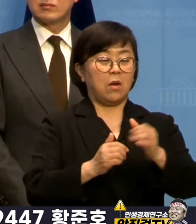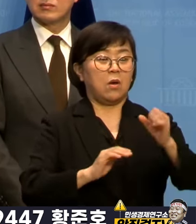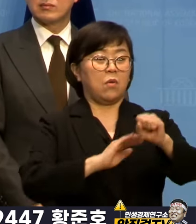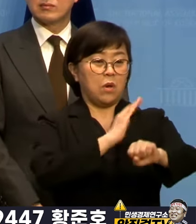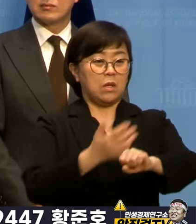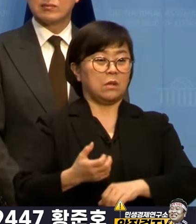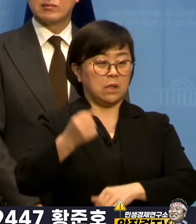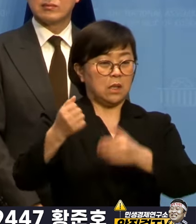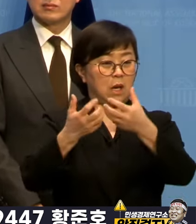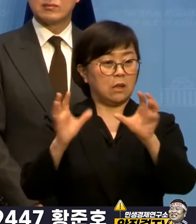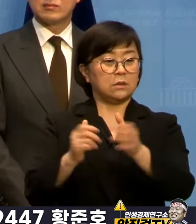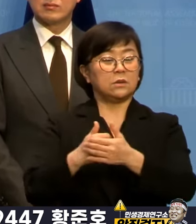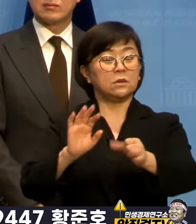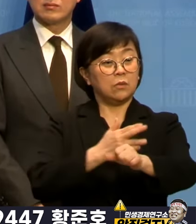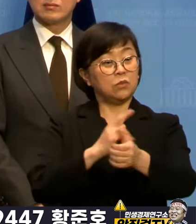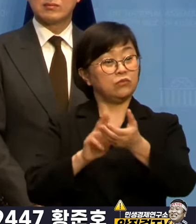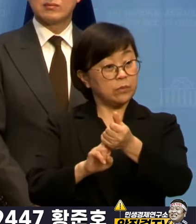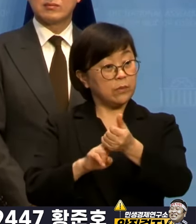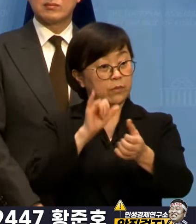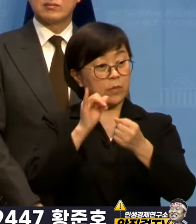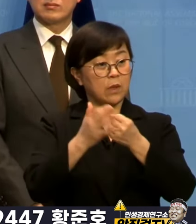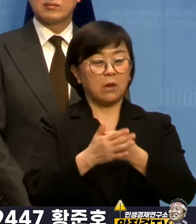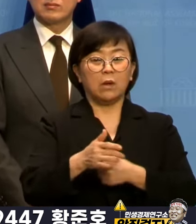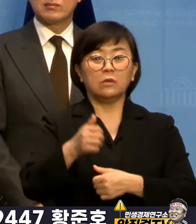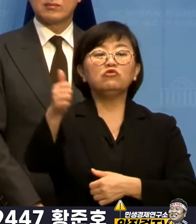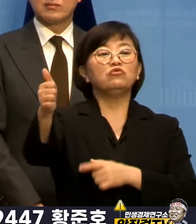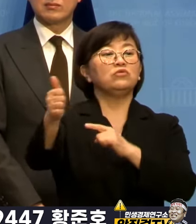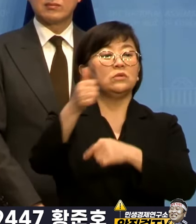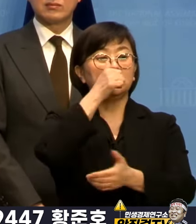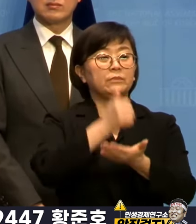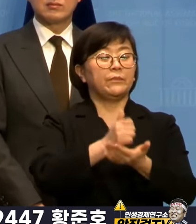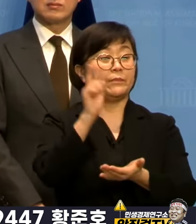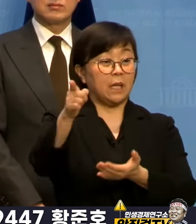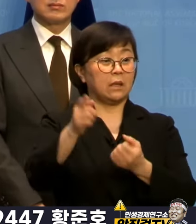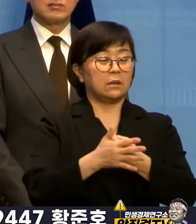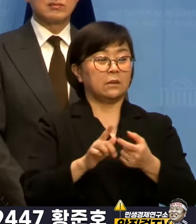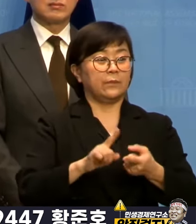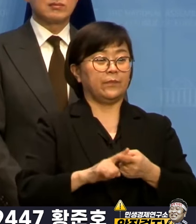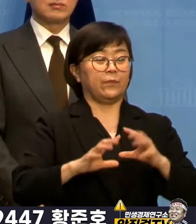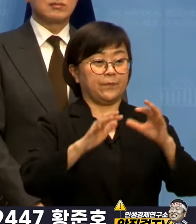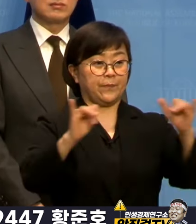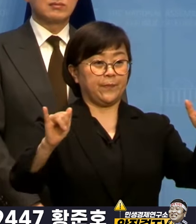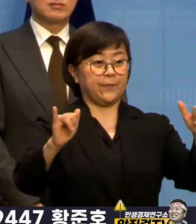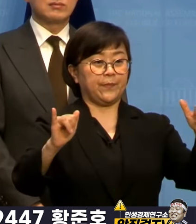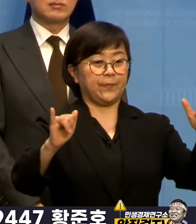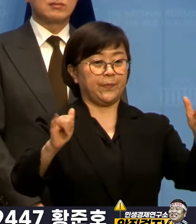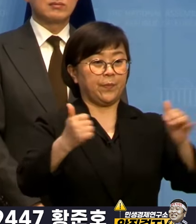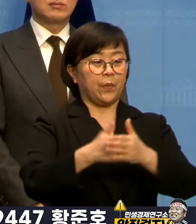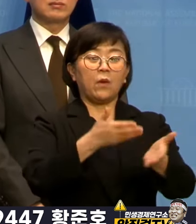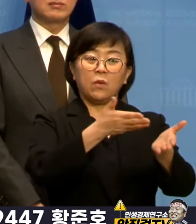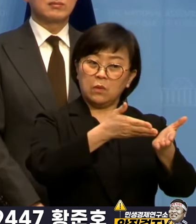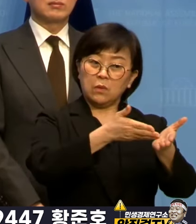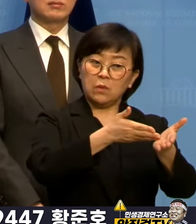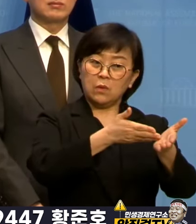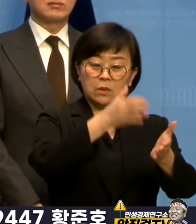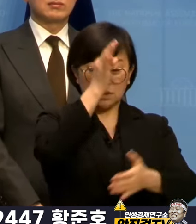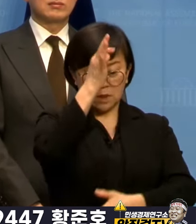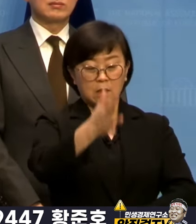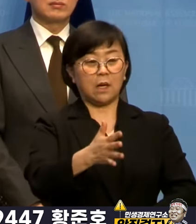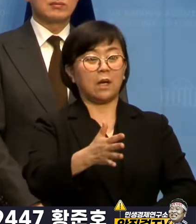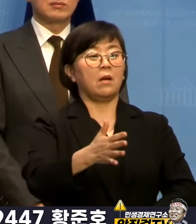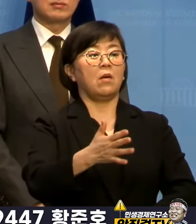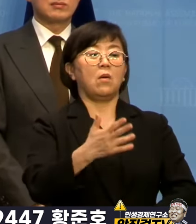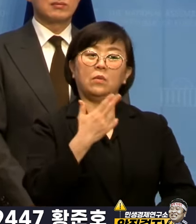권력기관이 잘못한 것을 은폐하고 있는 주범임에도 불구하고 국민들에게 또 언론에게